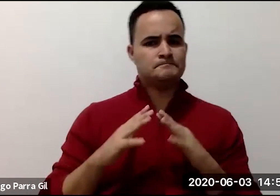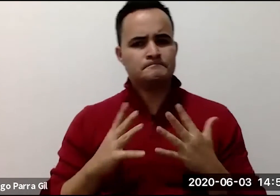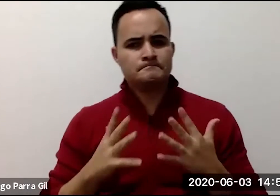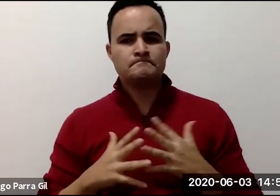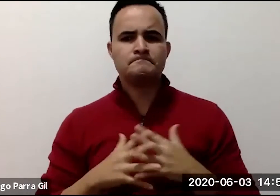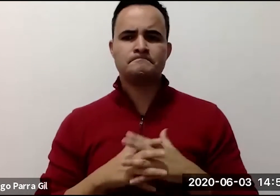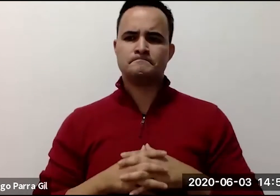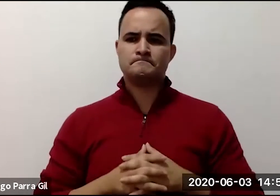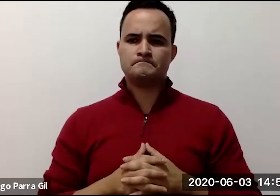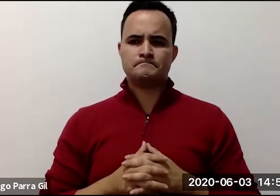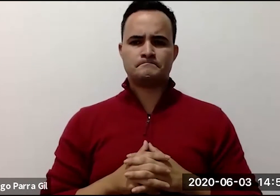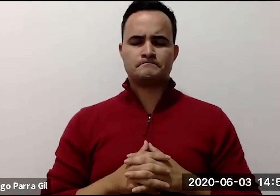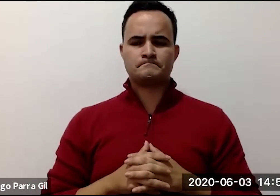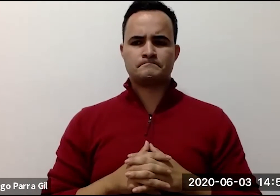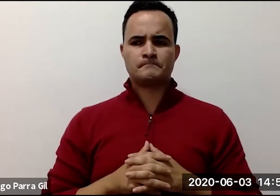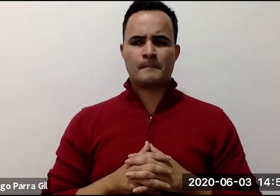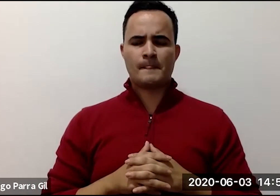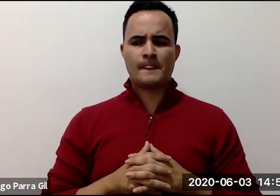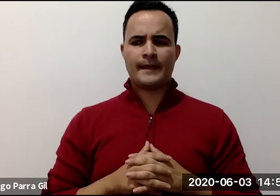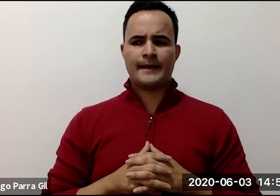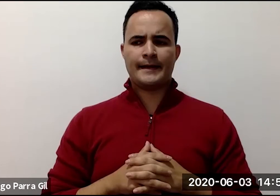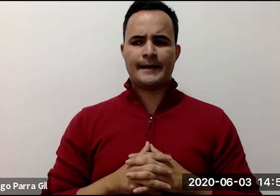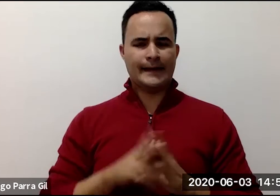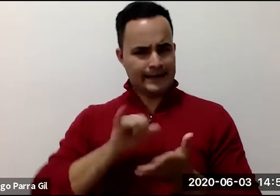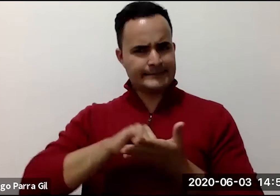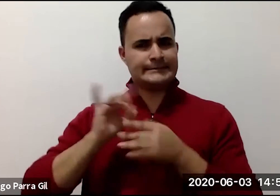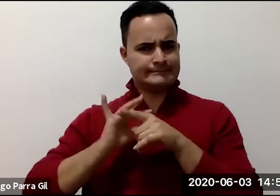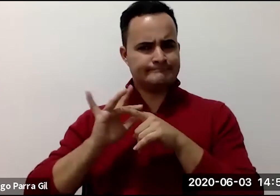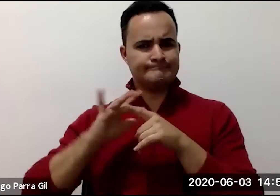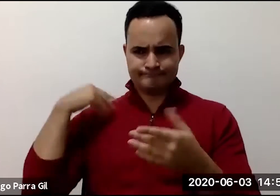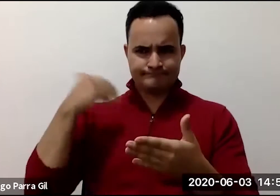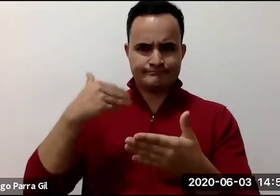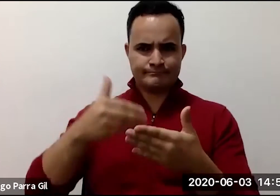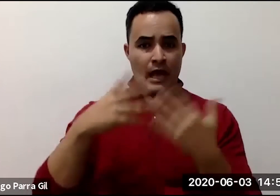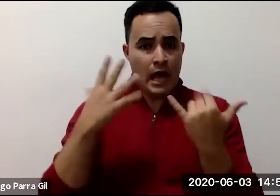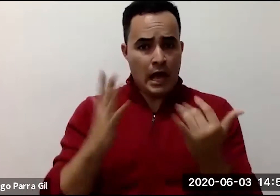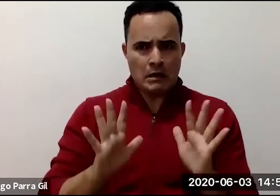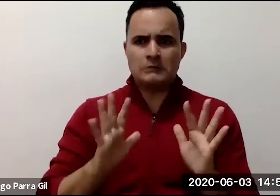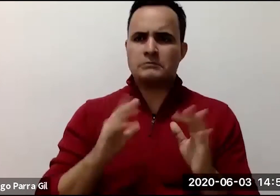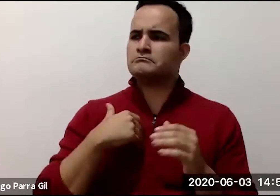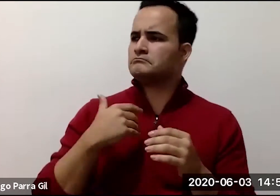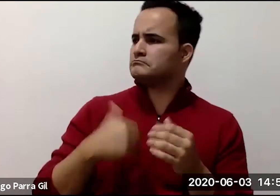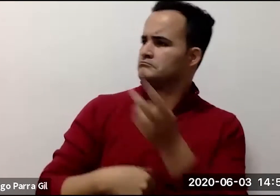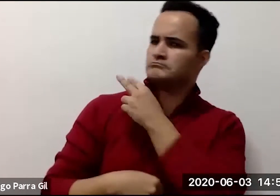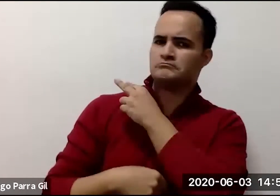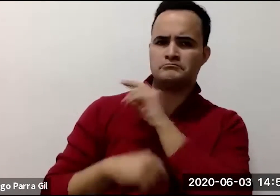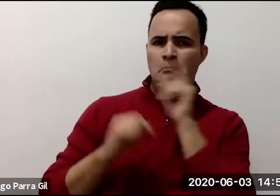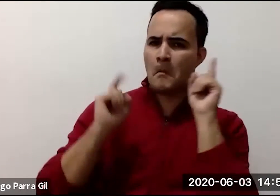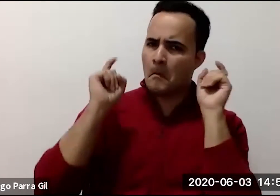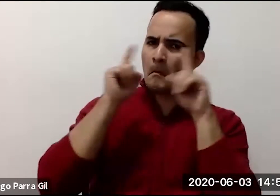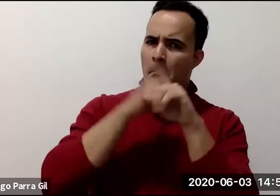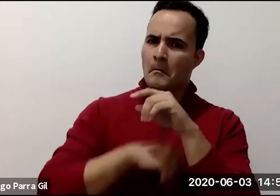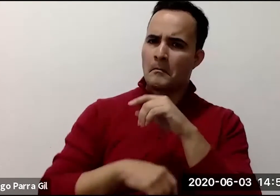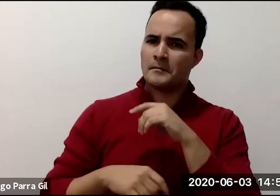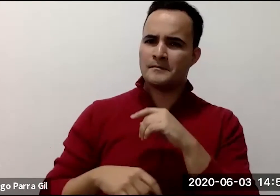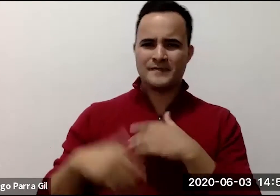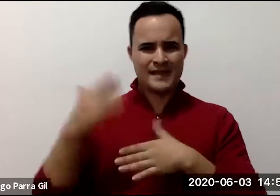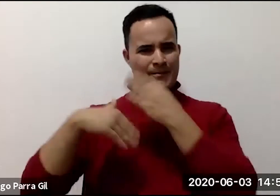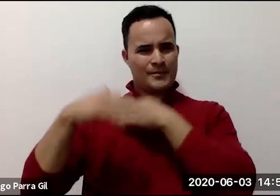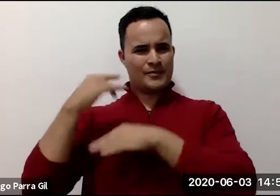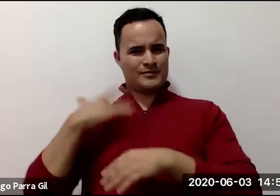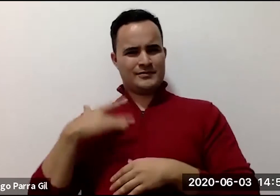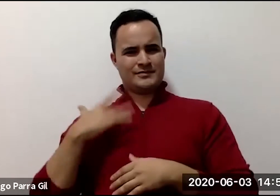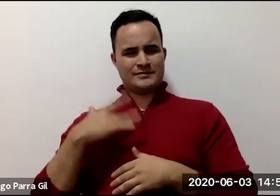relectura de mi pasado, me doy cuenta que en esos momentos sí anhelaba ser normal. Y de una u